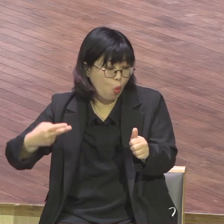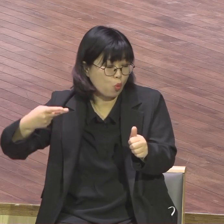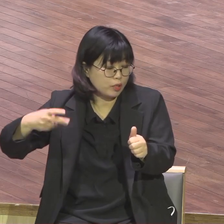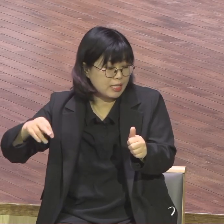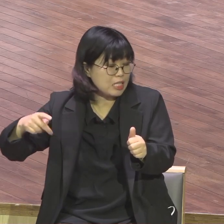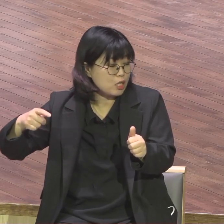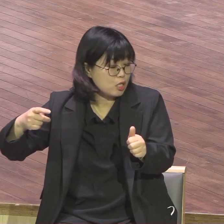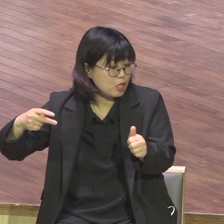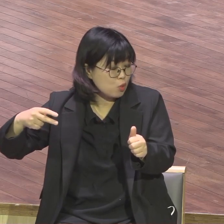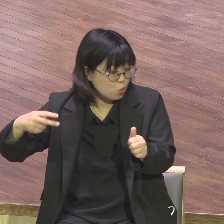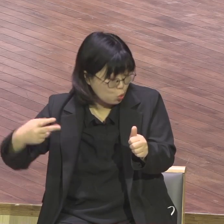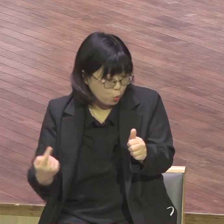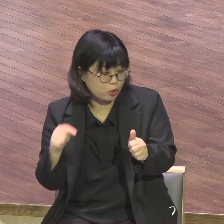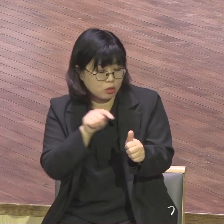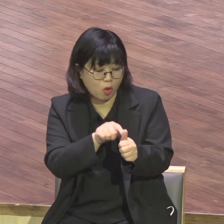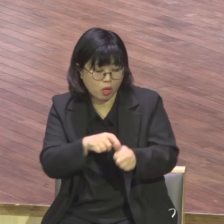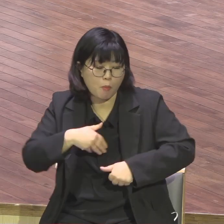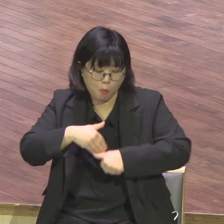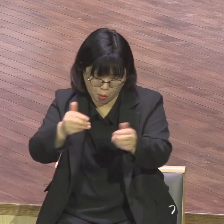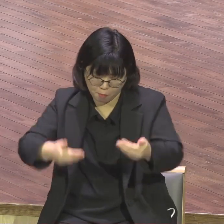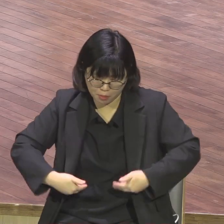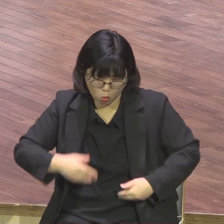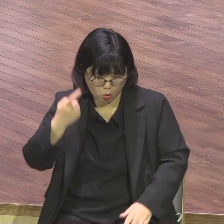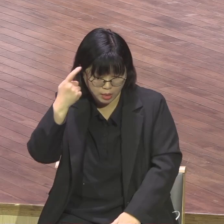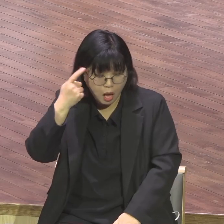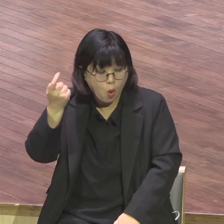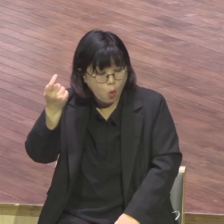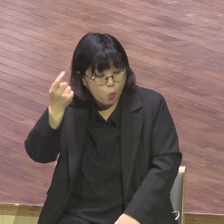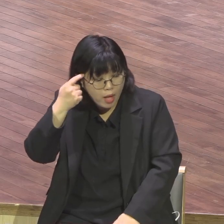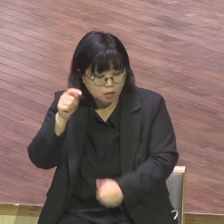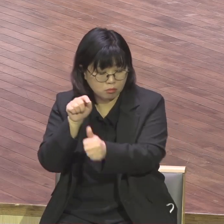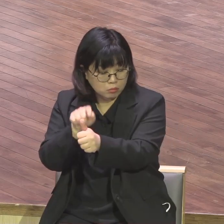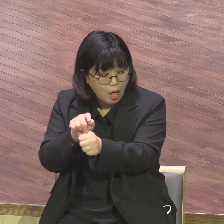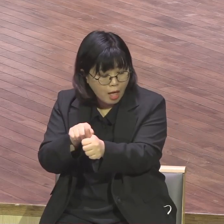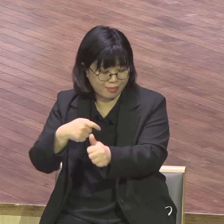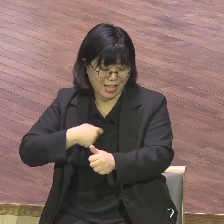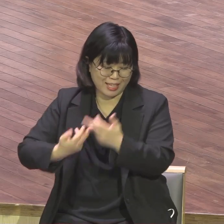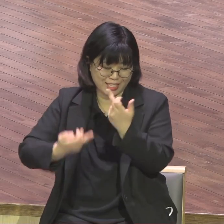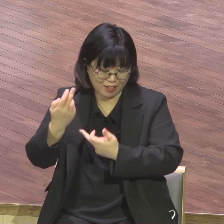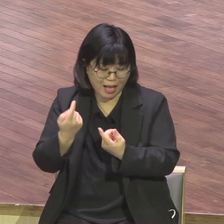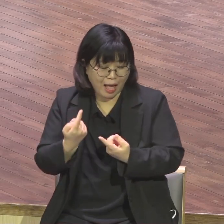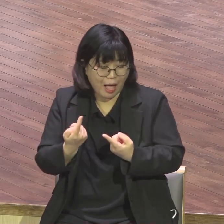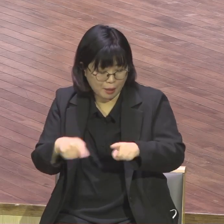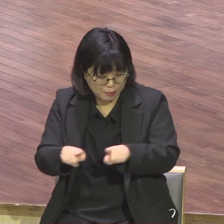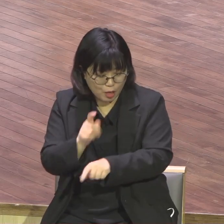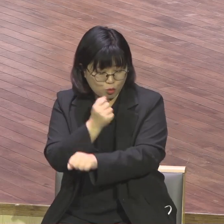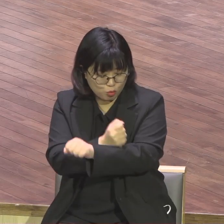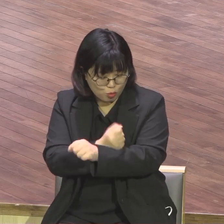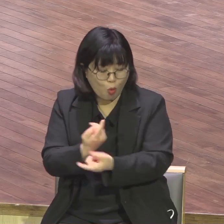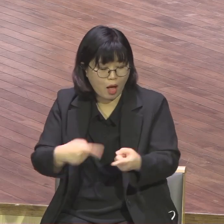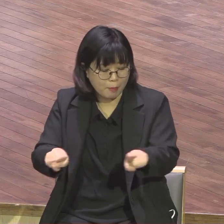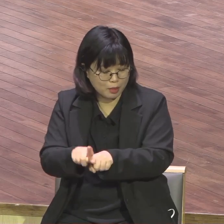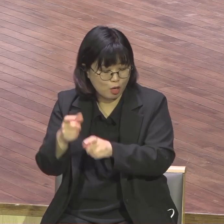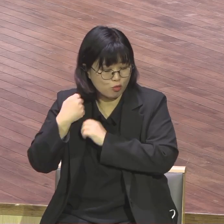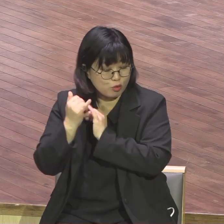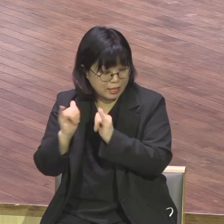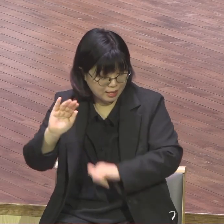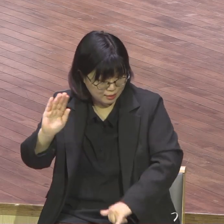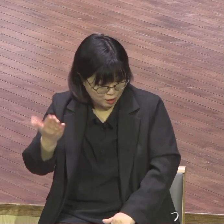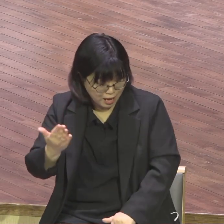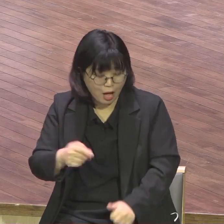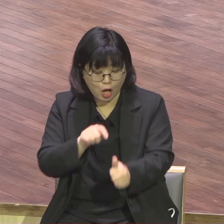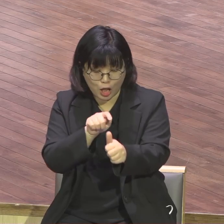것이 필요한 줄로 생각하노니 그는 나의 형제여 함께 수고하고 함께 군사된 자여